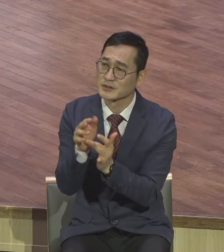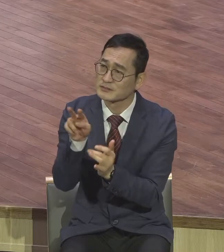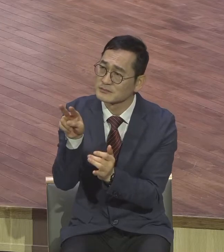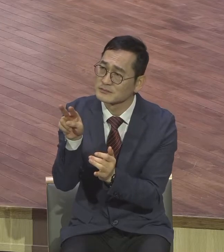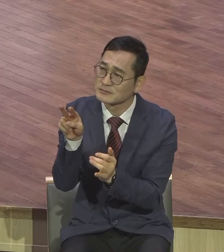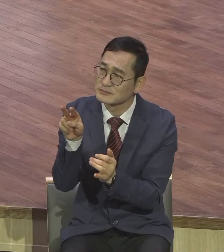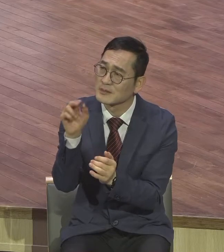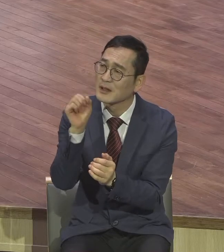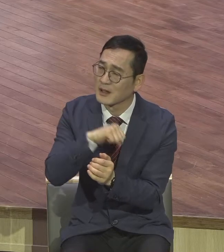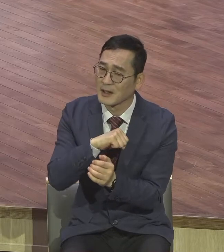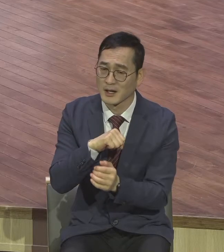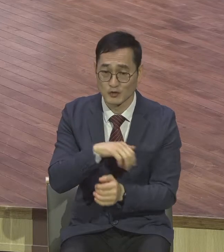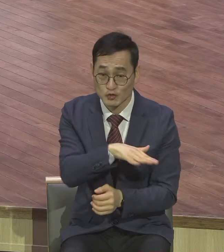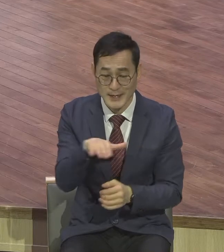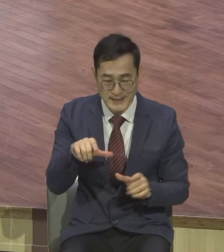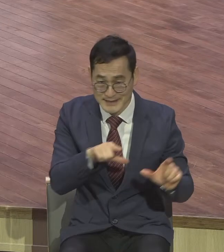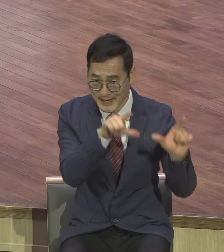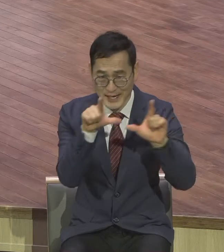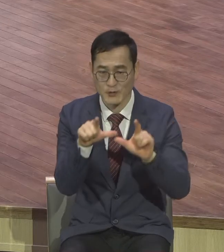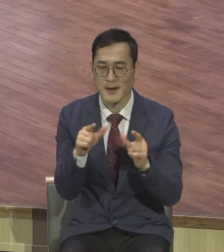문장으로 요약한 말씀이